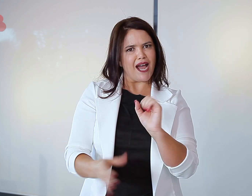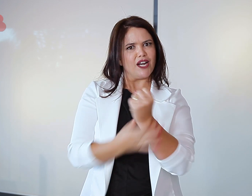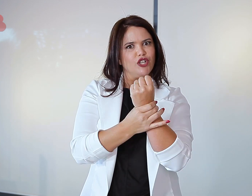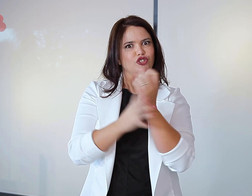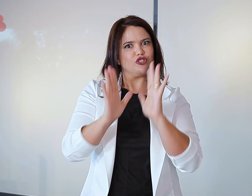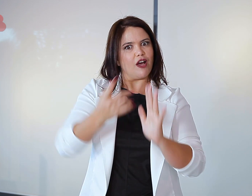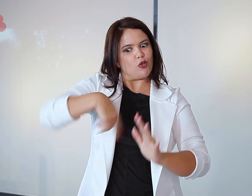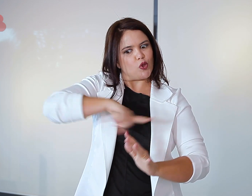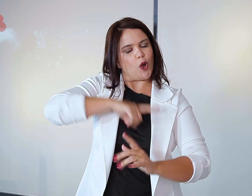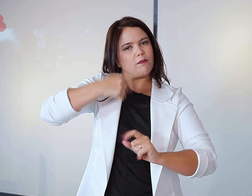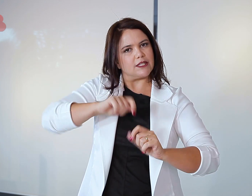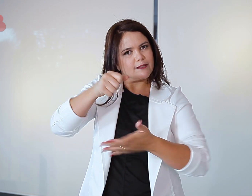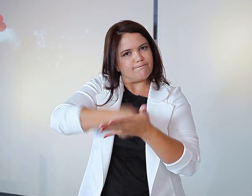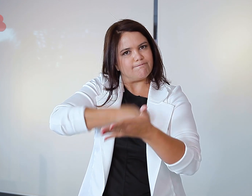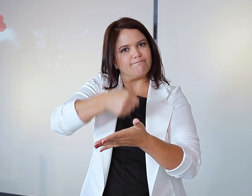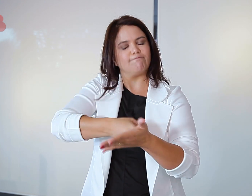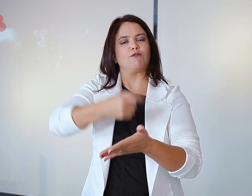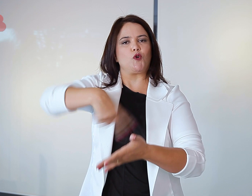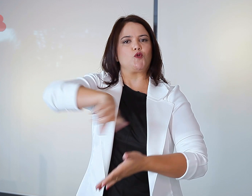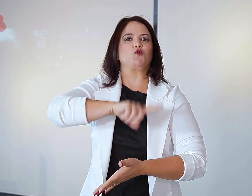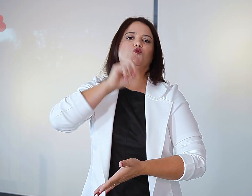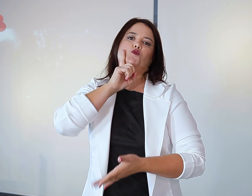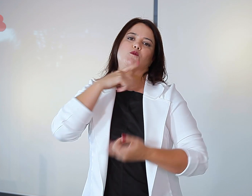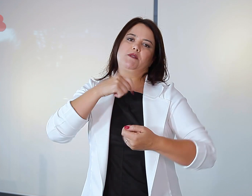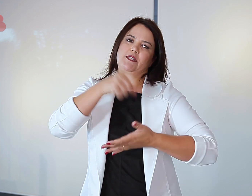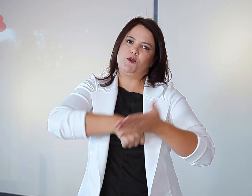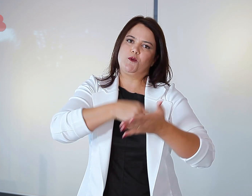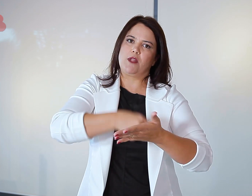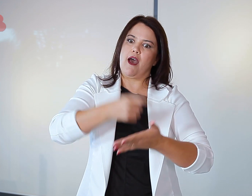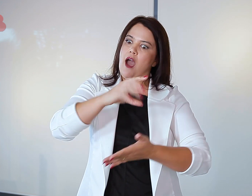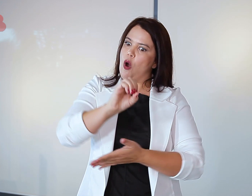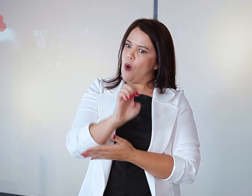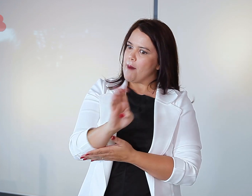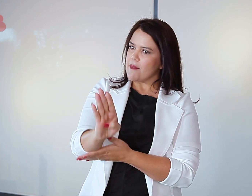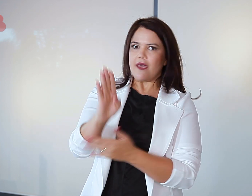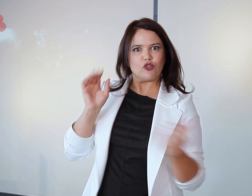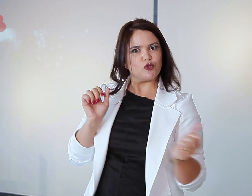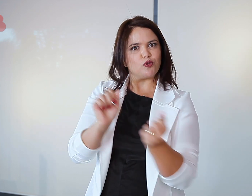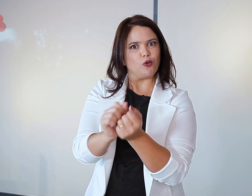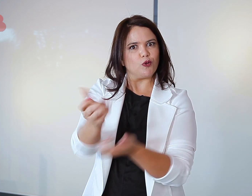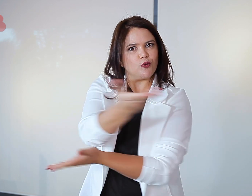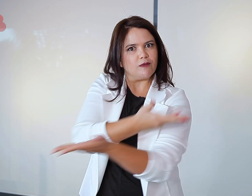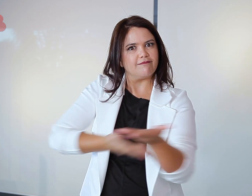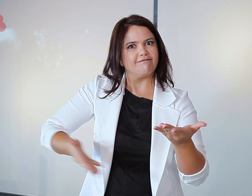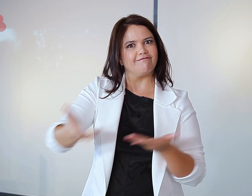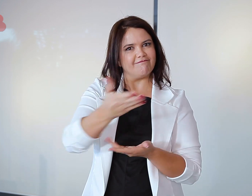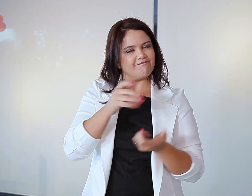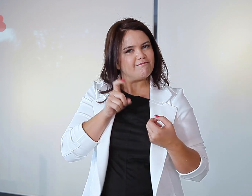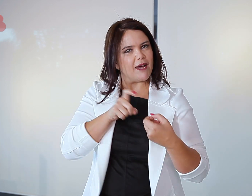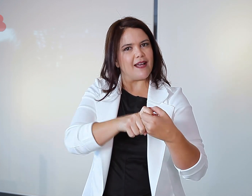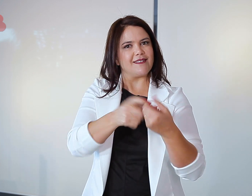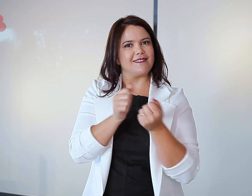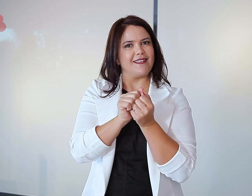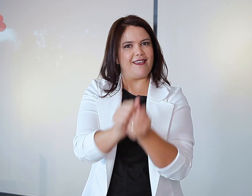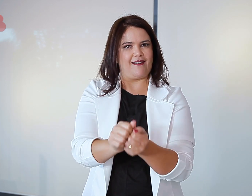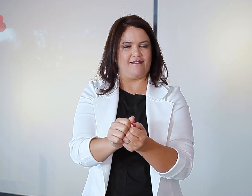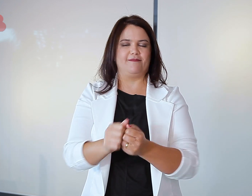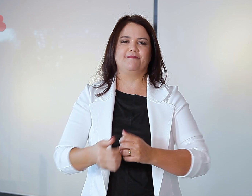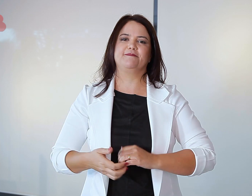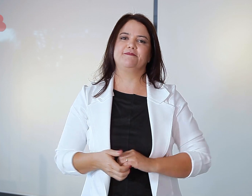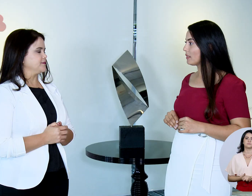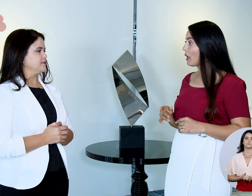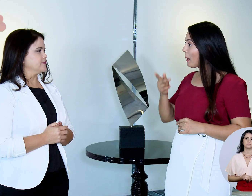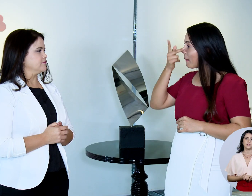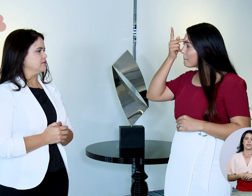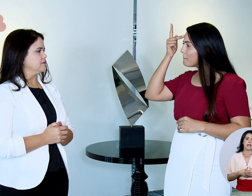seus direitos, os locais que lhes são assegurados pela lei, e também as pessoas saibam língua de sinais para passar essas